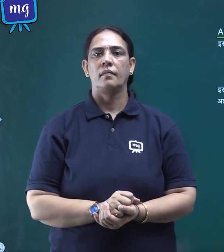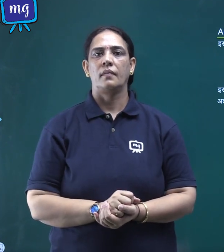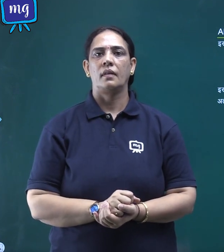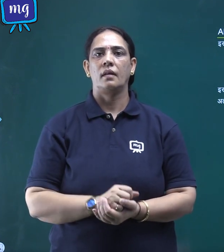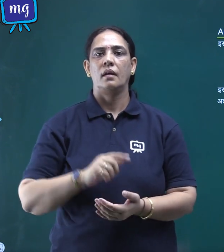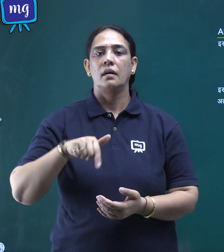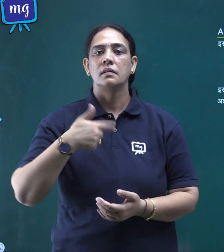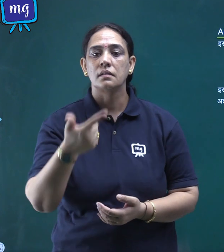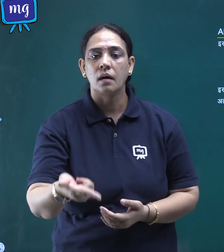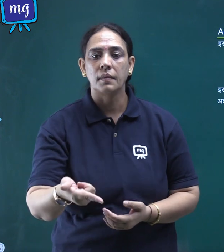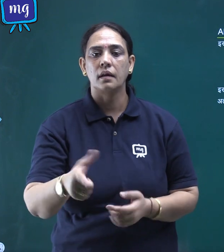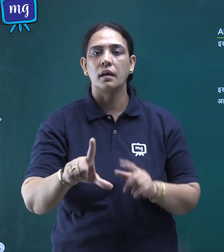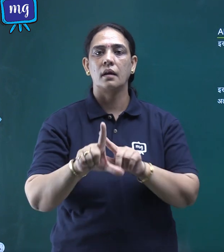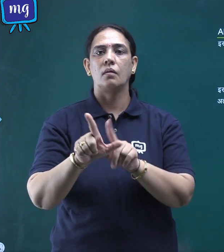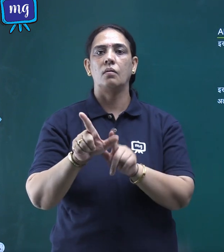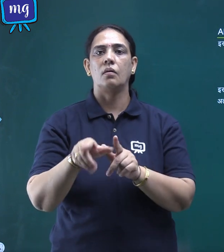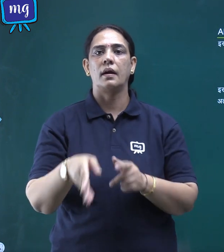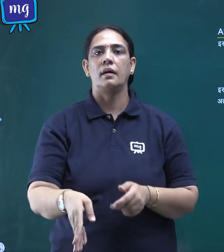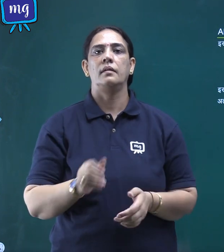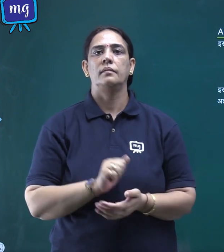सम्मुख कोण है।